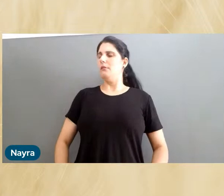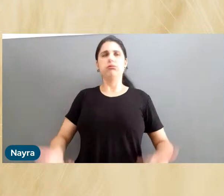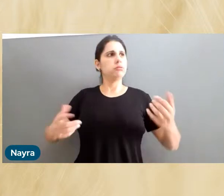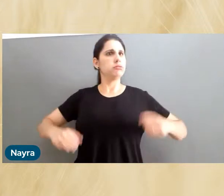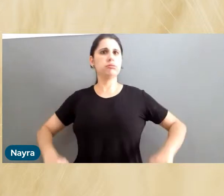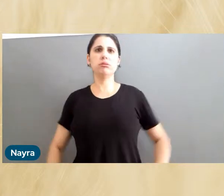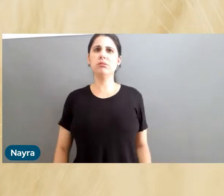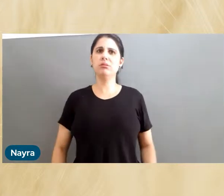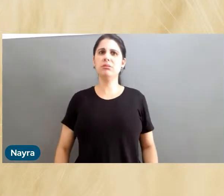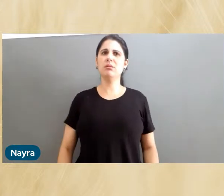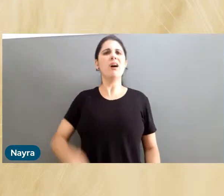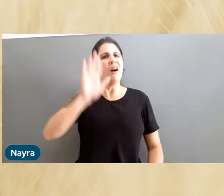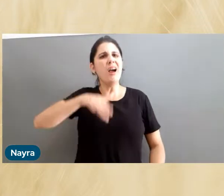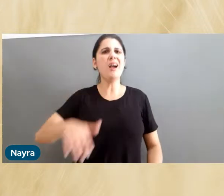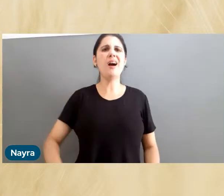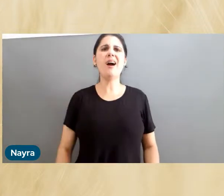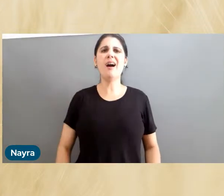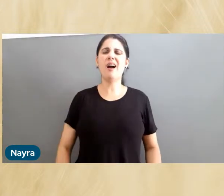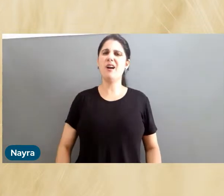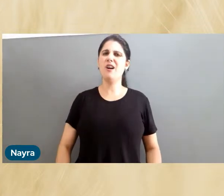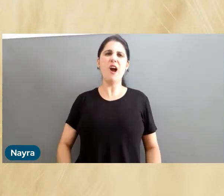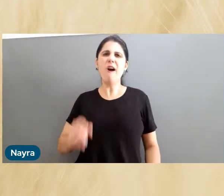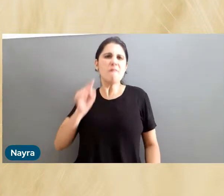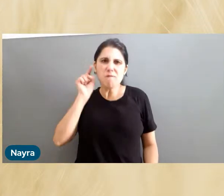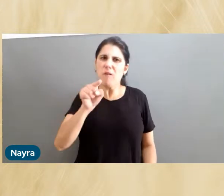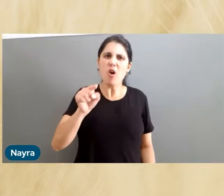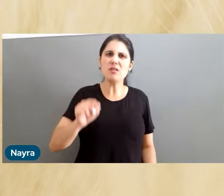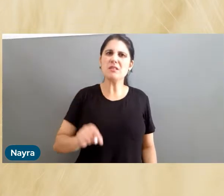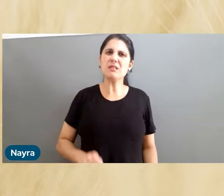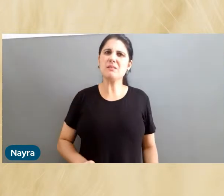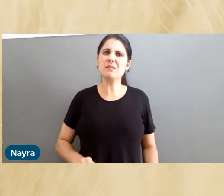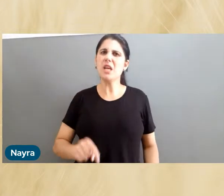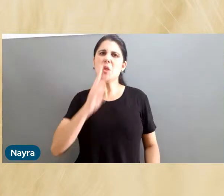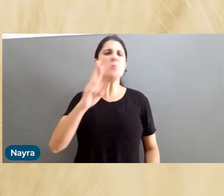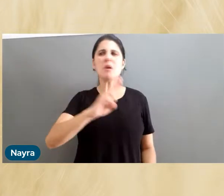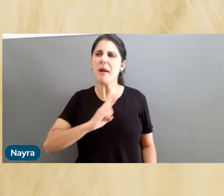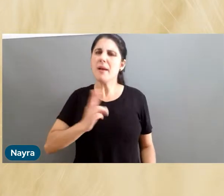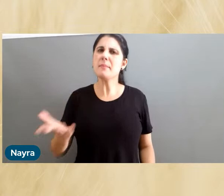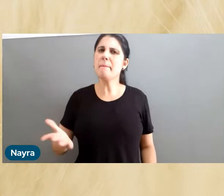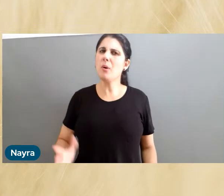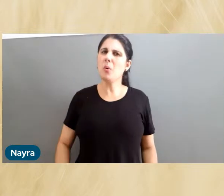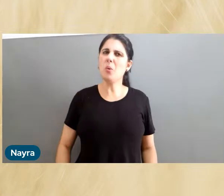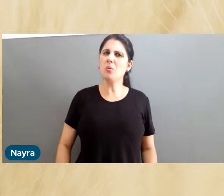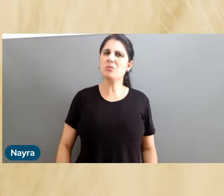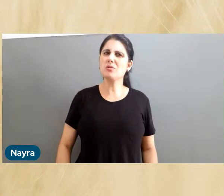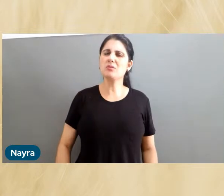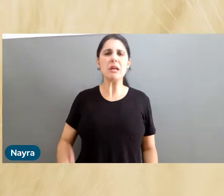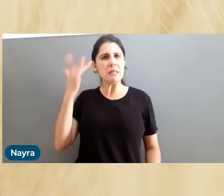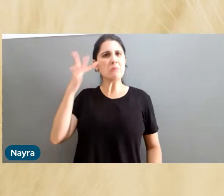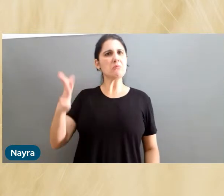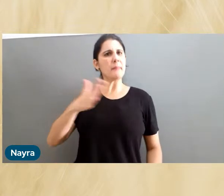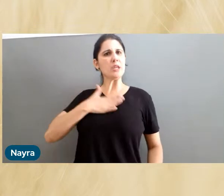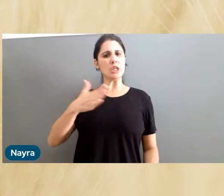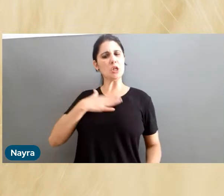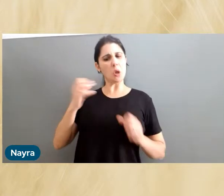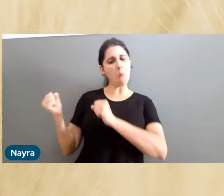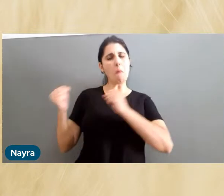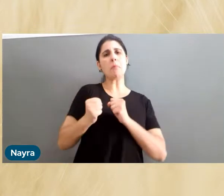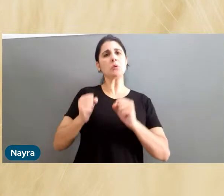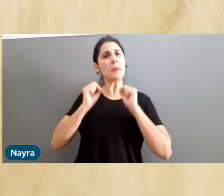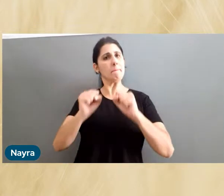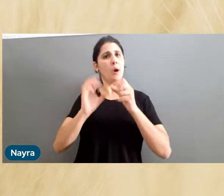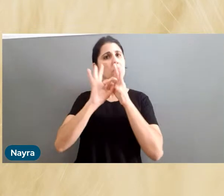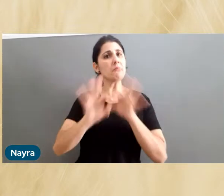aspereza eleva a voz dirigindo-se a Jesus e diz: por que não me respondes, Galileu? Não sabe que eu tenho o poder de te dar a vida ou